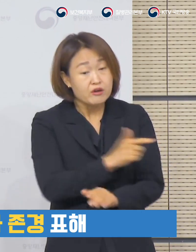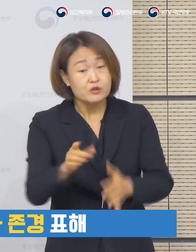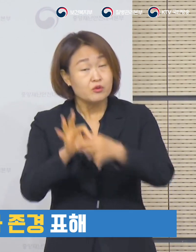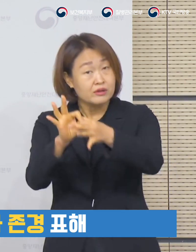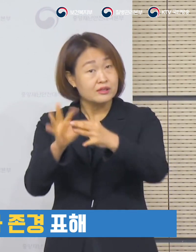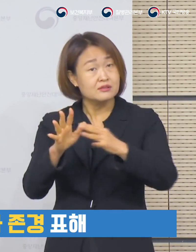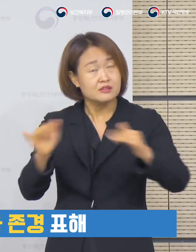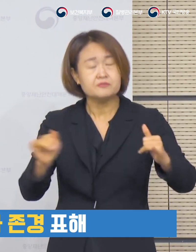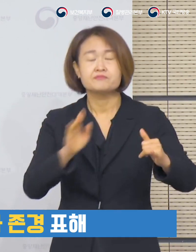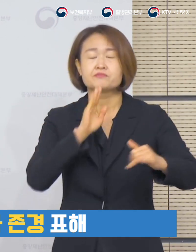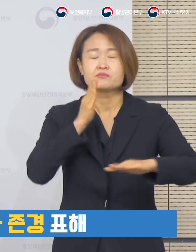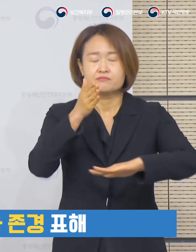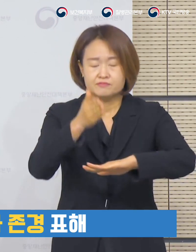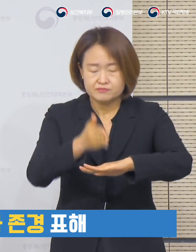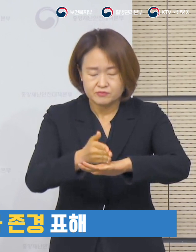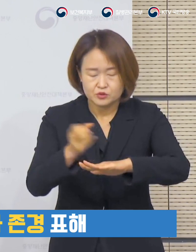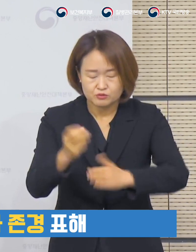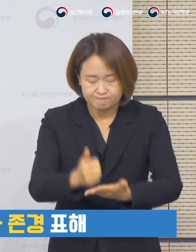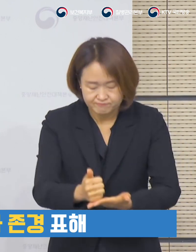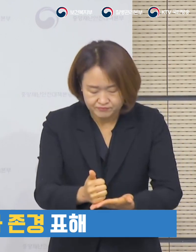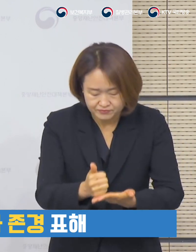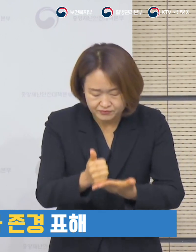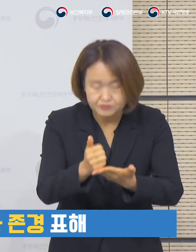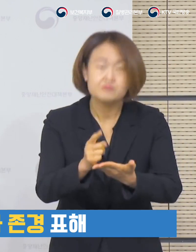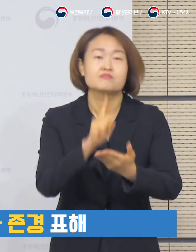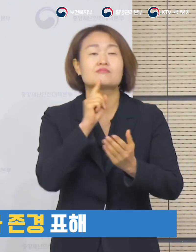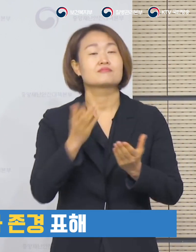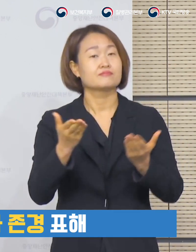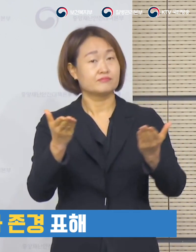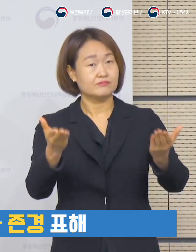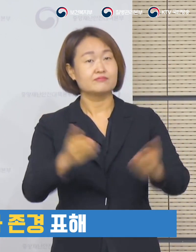관계자분들께 감사와 존경의 말씀을 드립니다.